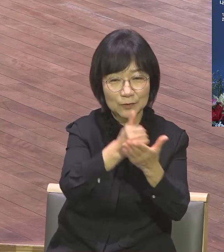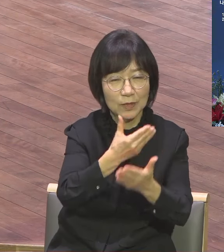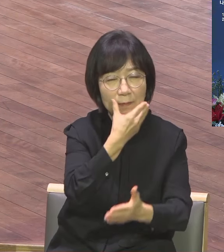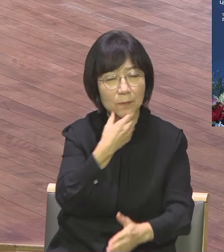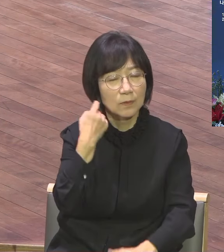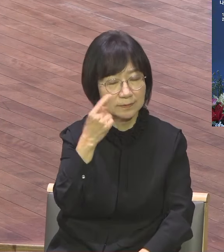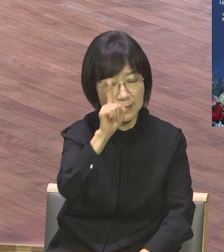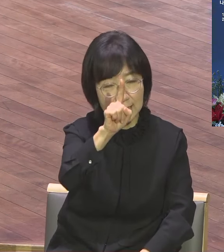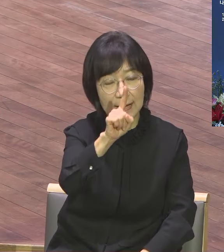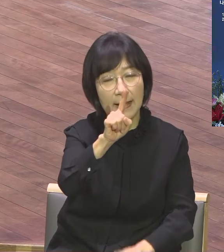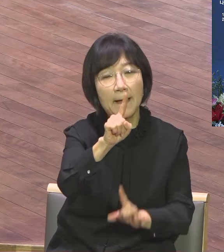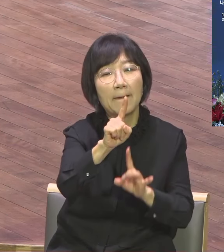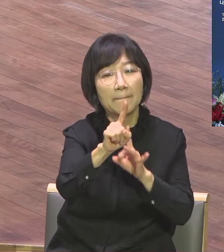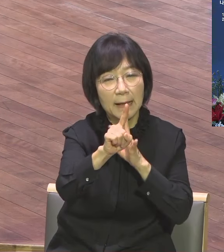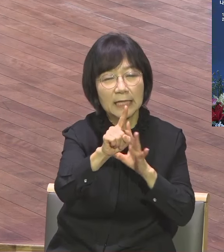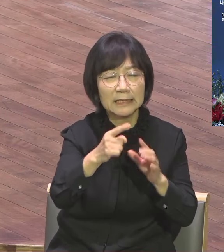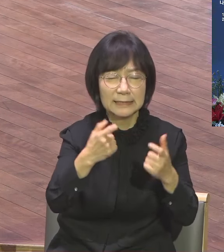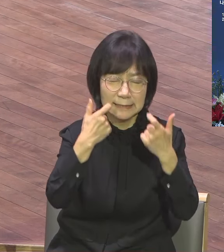외에는 복음이 아닙니다.